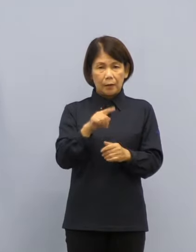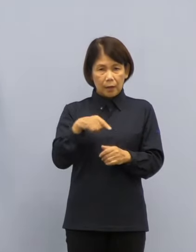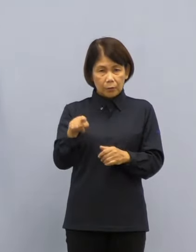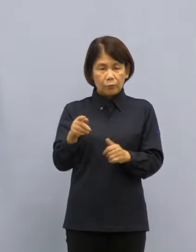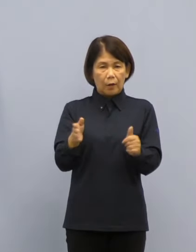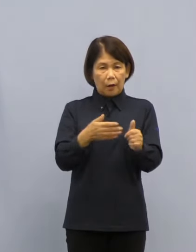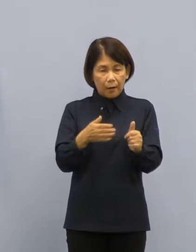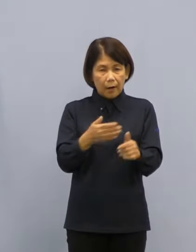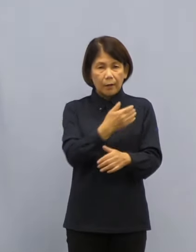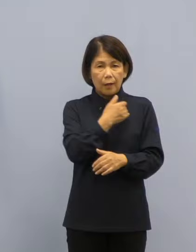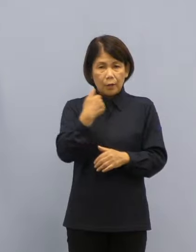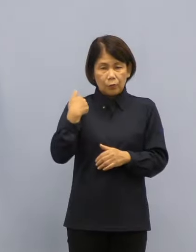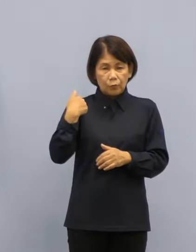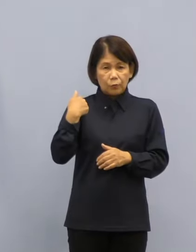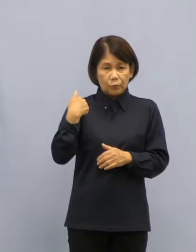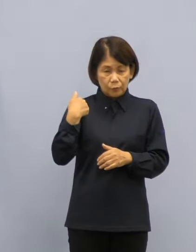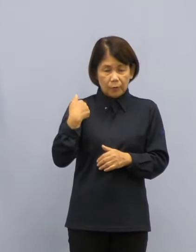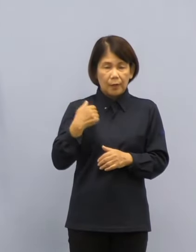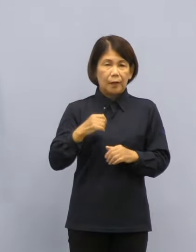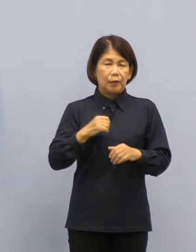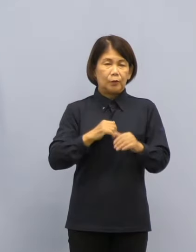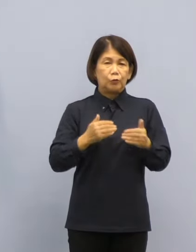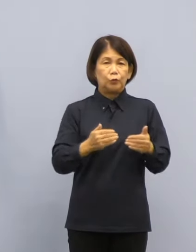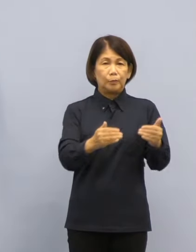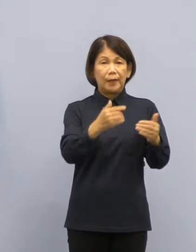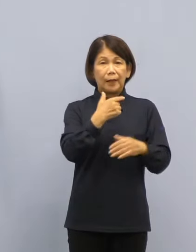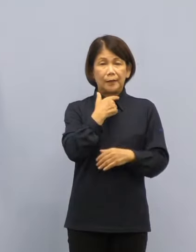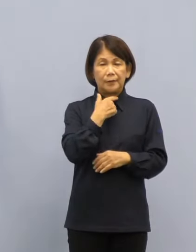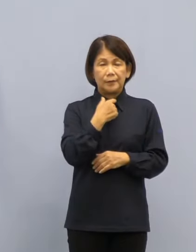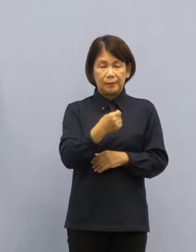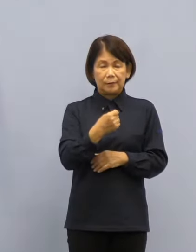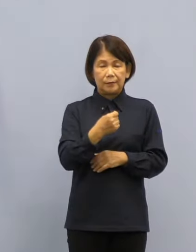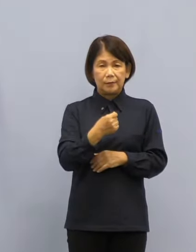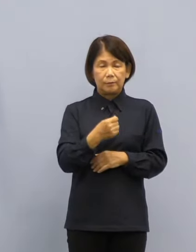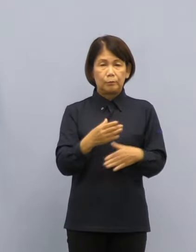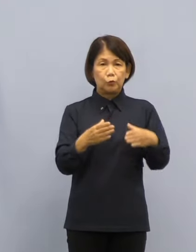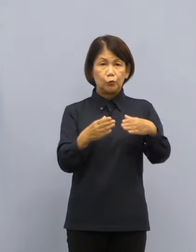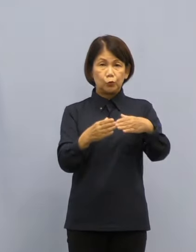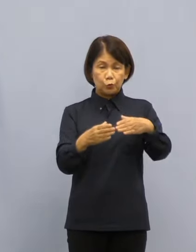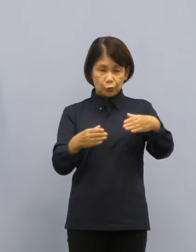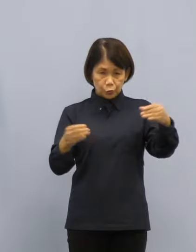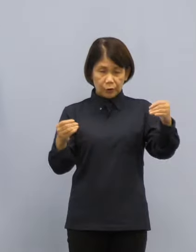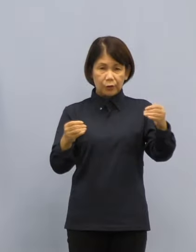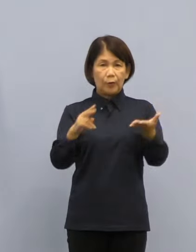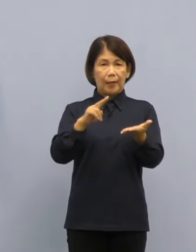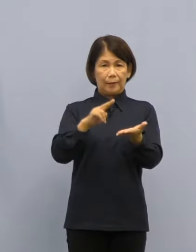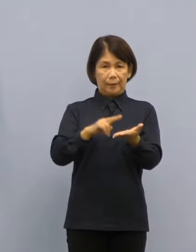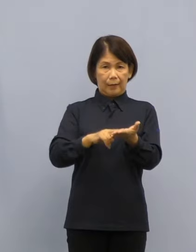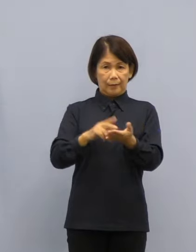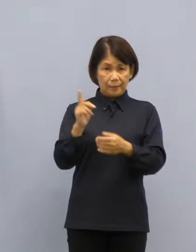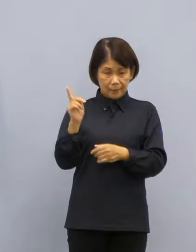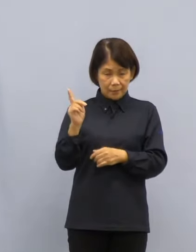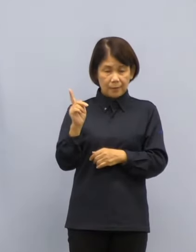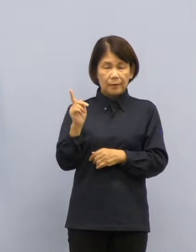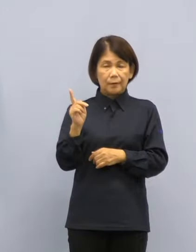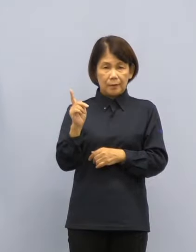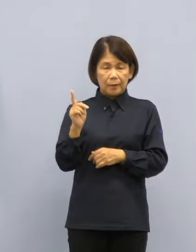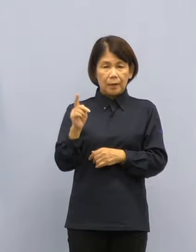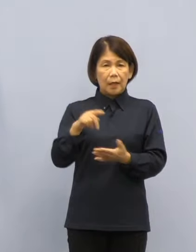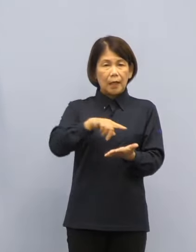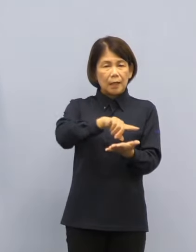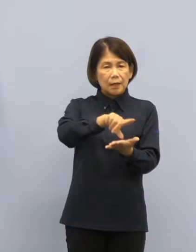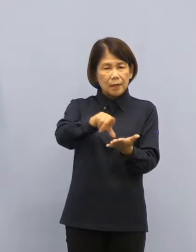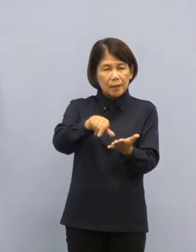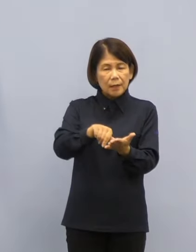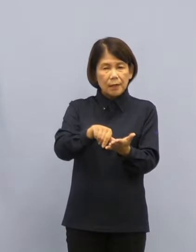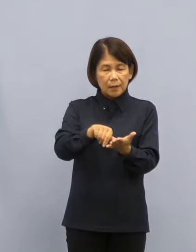思います。やはり国と国の決定ということで、なかなかその地域間だ